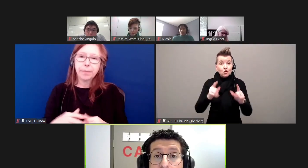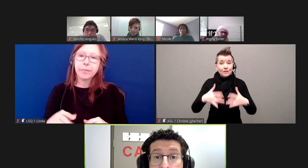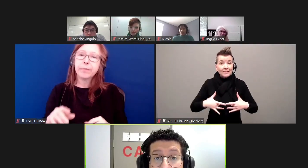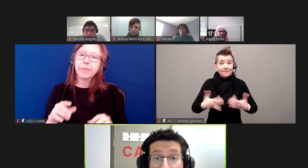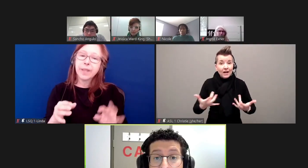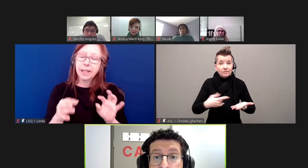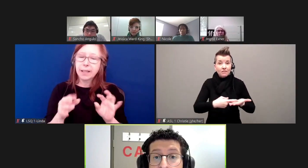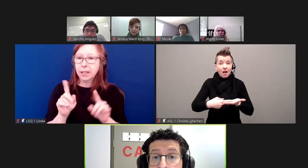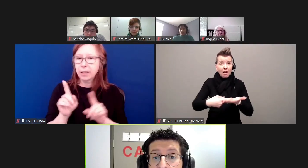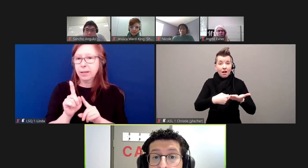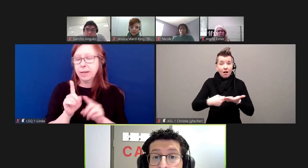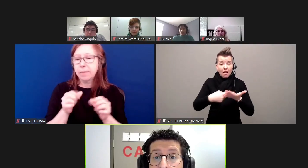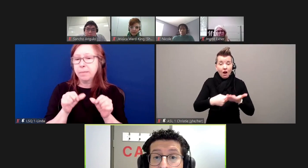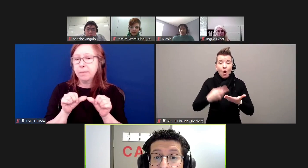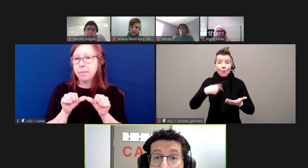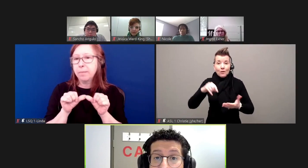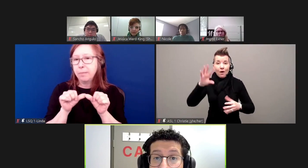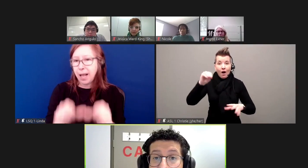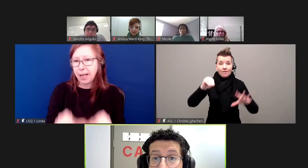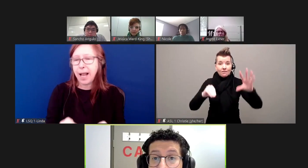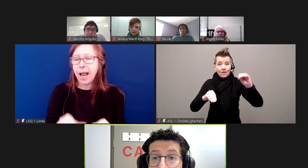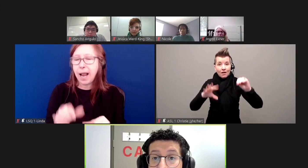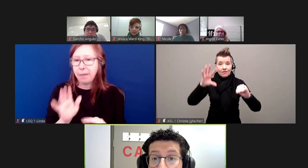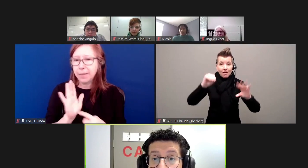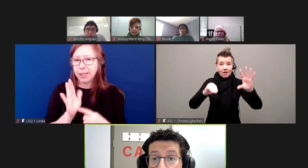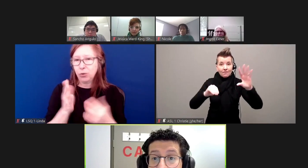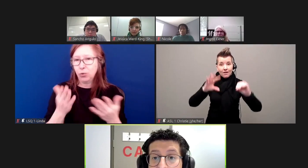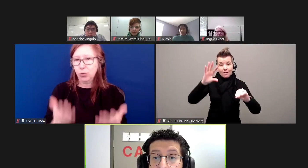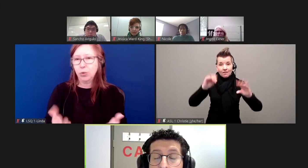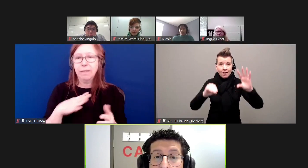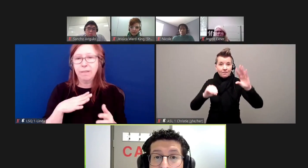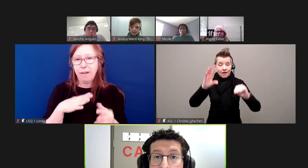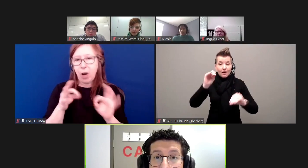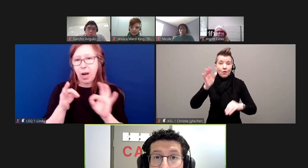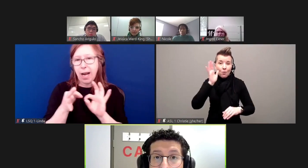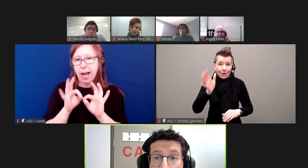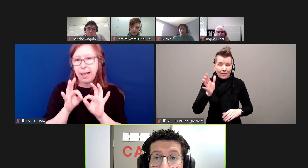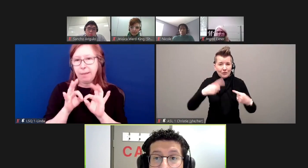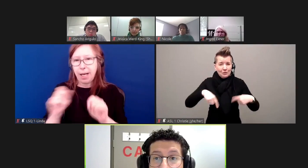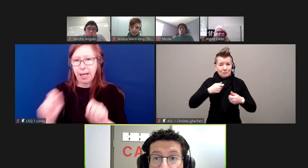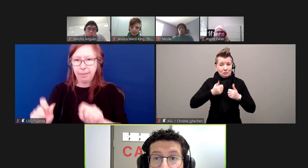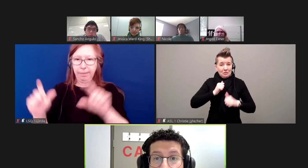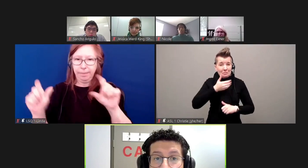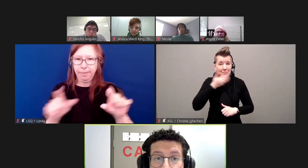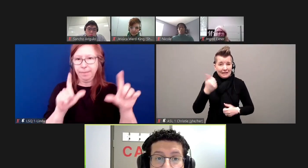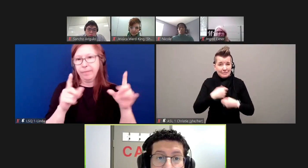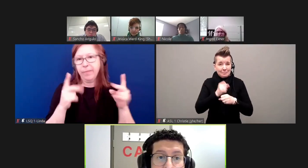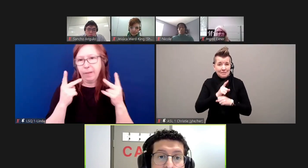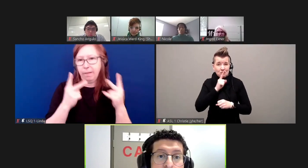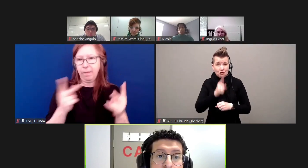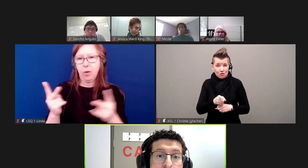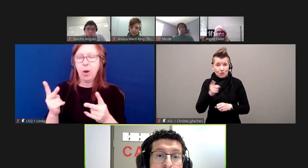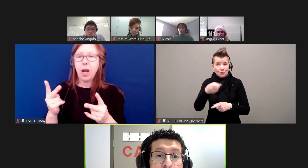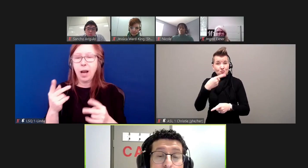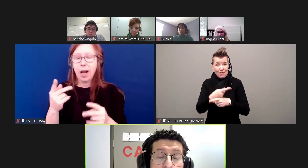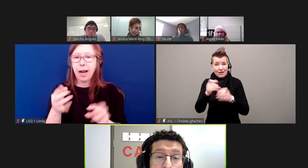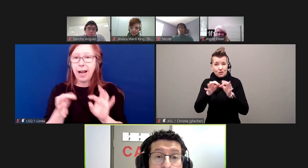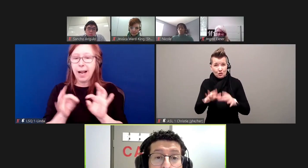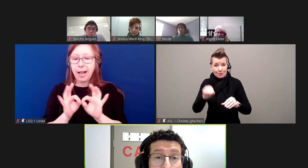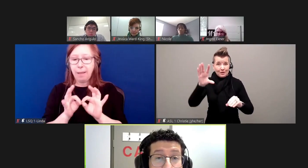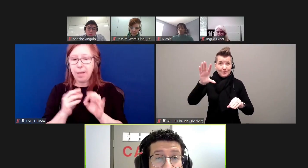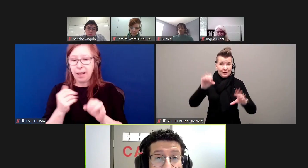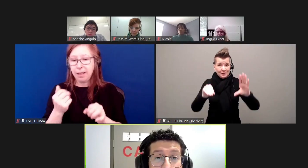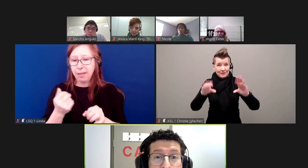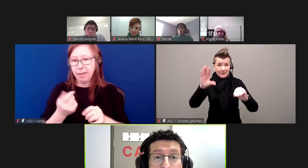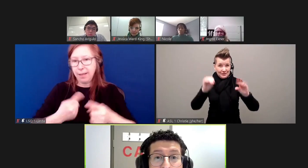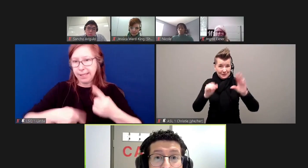nos interprètes tout au long de l'événement aujourd'hui et nous ferons de notre mieux pour que les interprètes actifs soient toujours à l'écran.